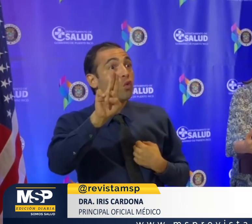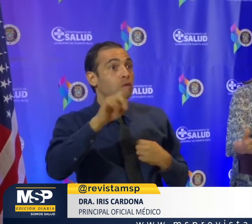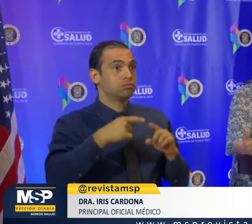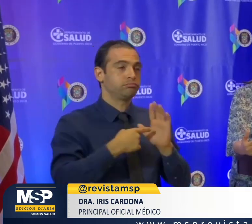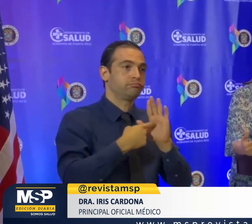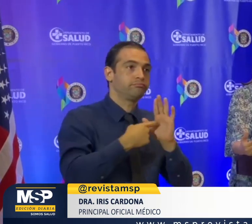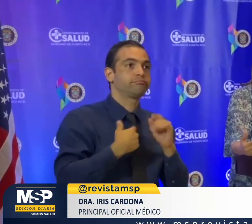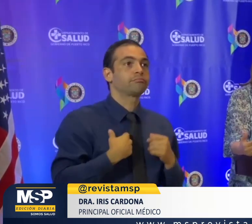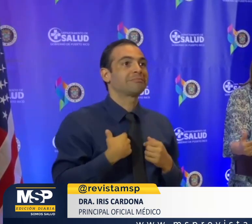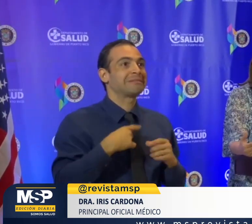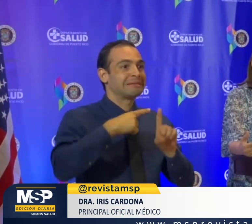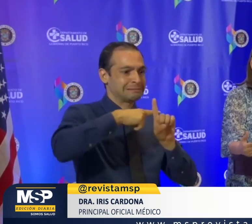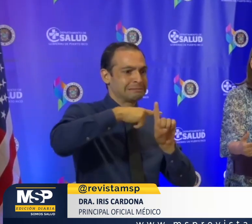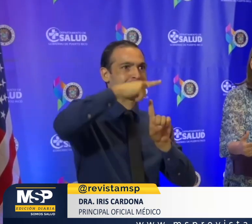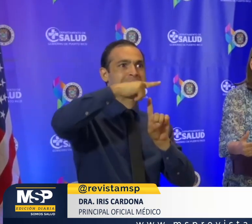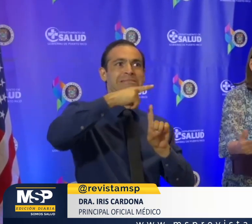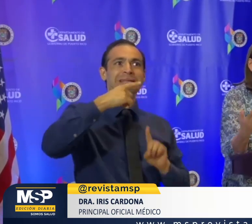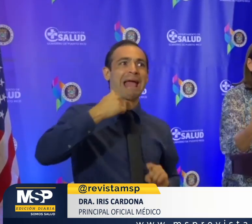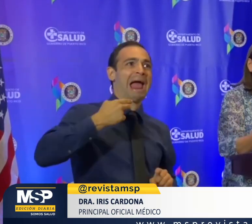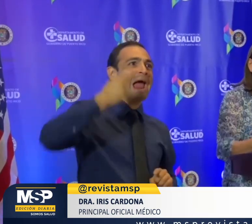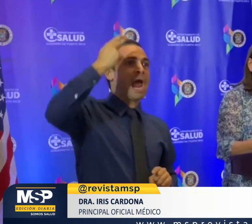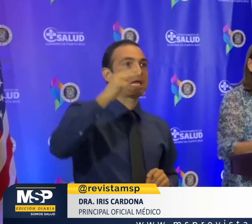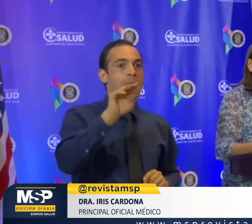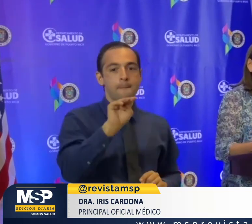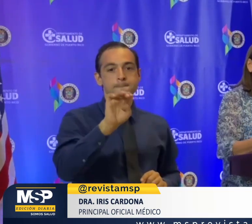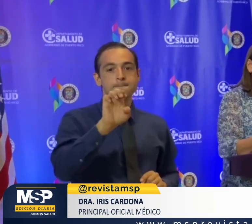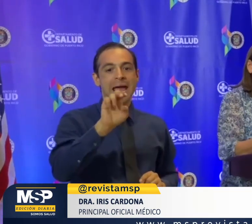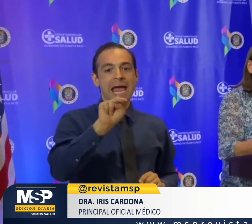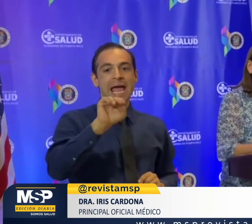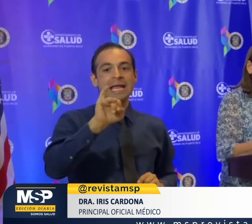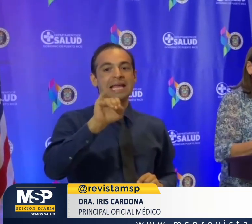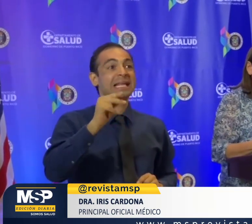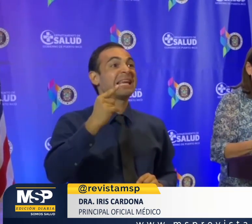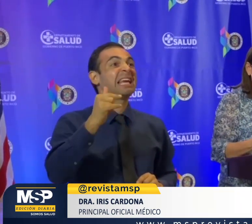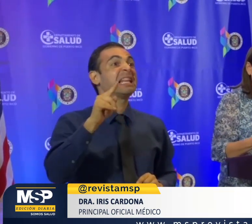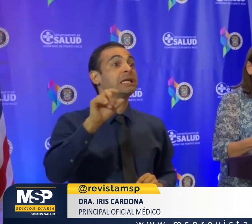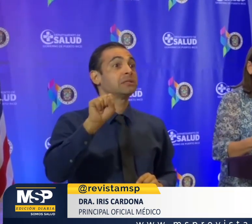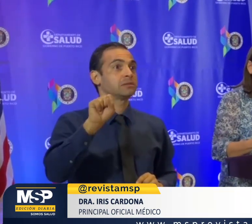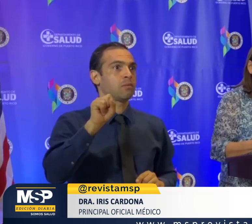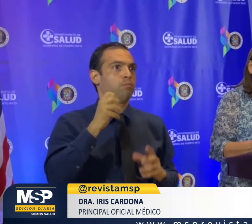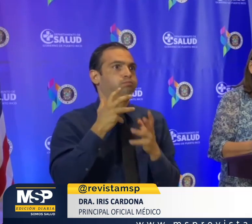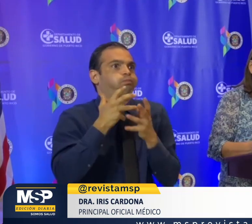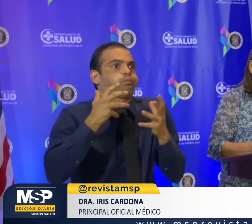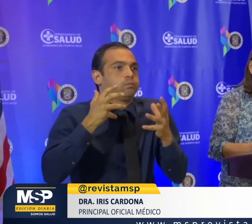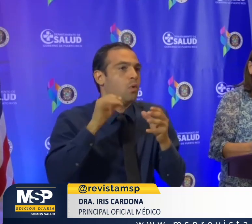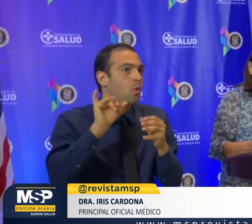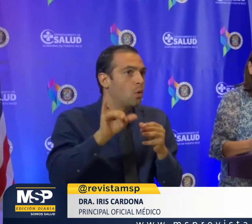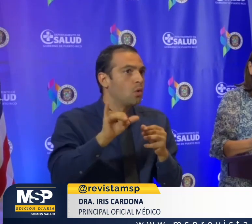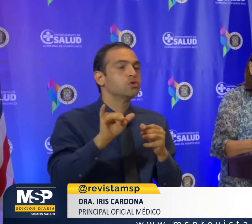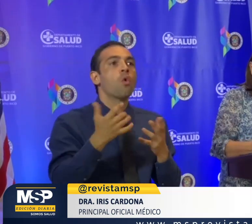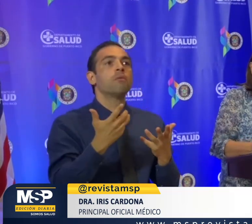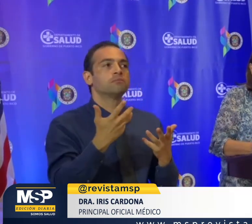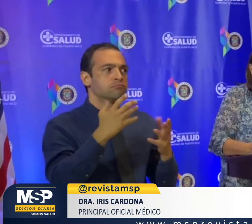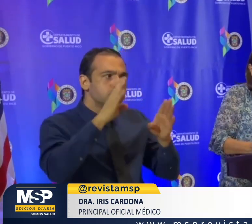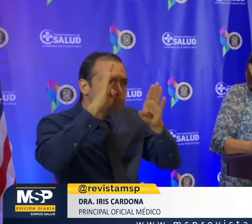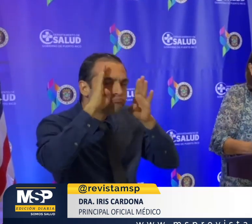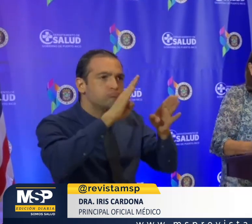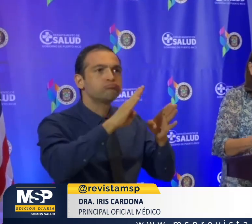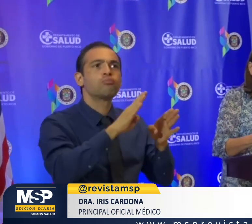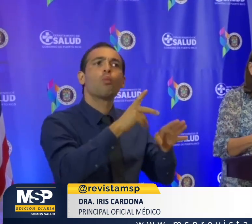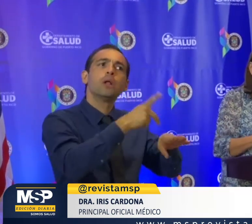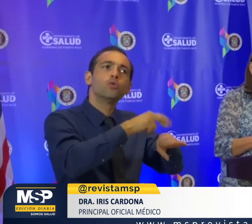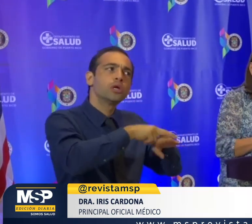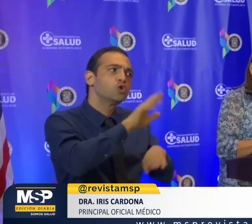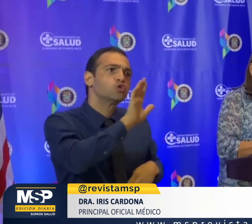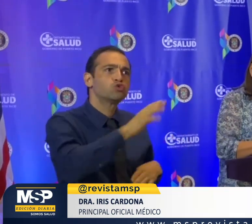meningitis, y nos proponemos atender eso, amén del bienestar y la salud de todos los puertorriqueños. Si algo yo puedo